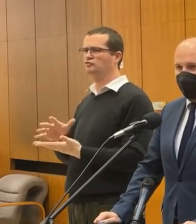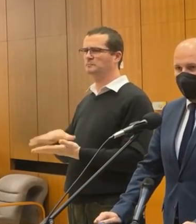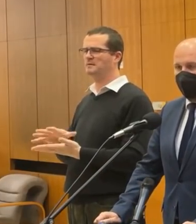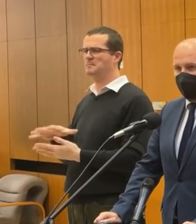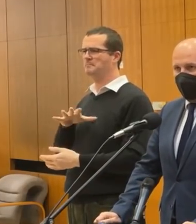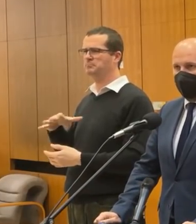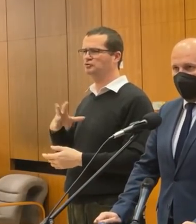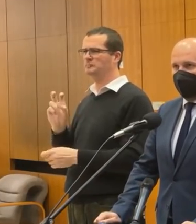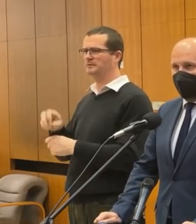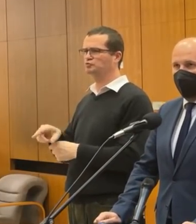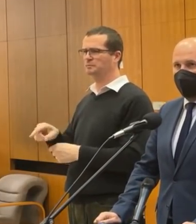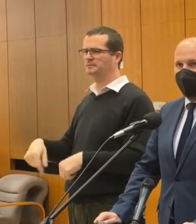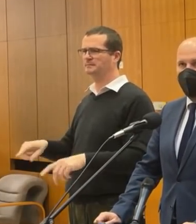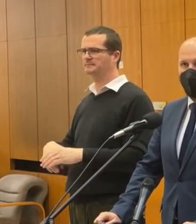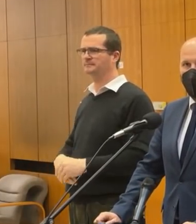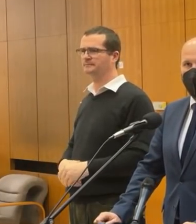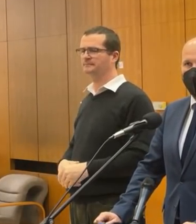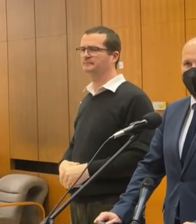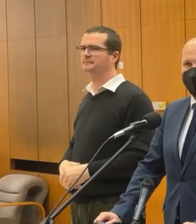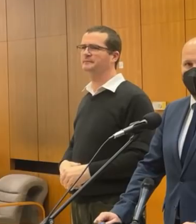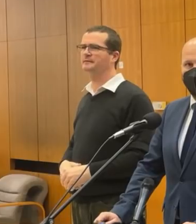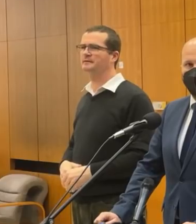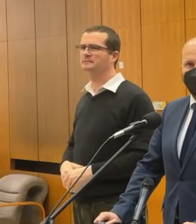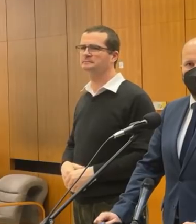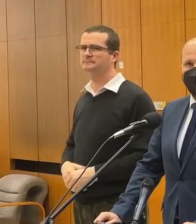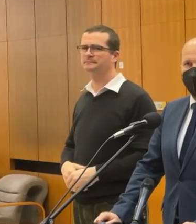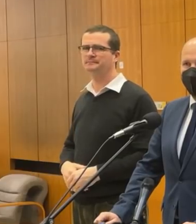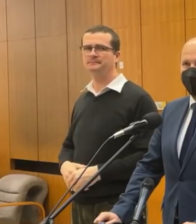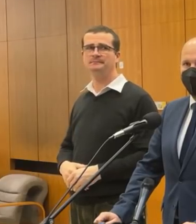materiál, bežne prístupný všetkým občanom Slovenskej republiky.